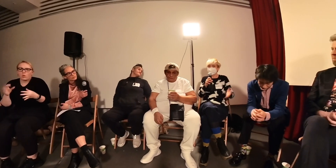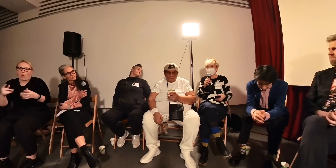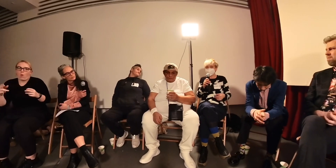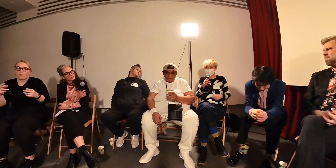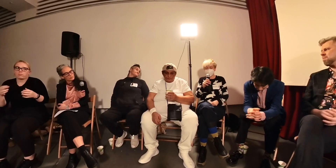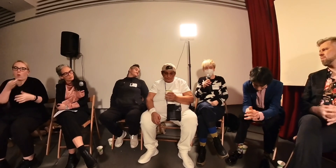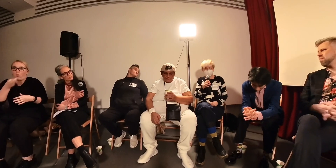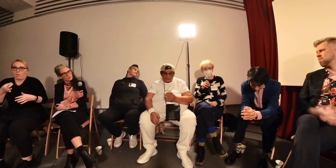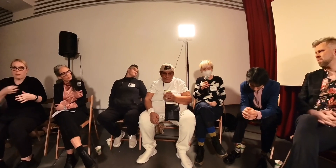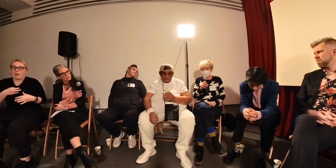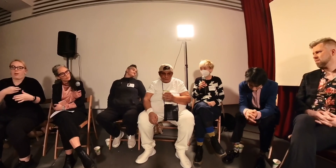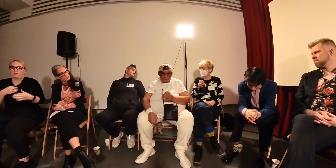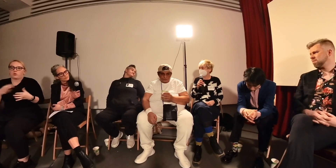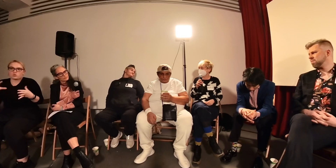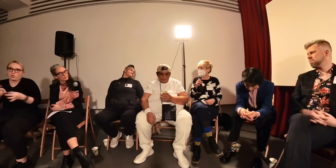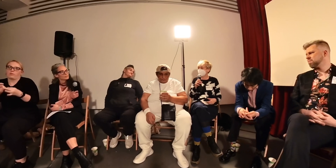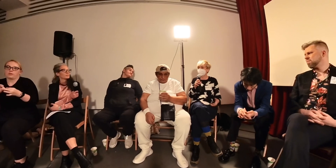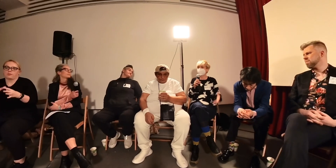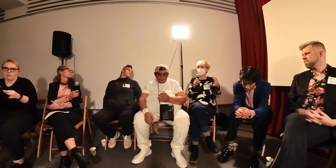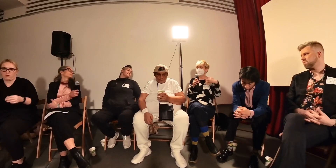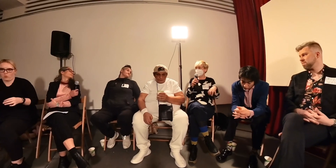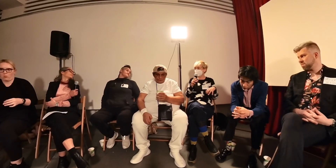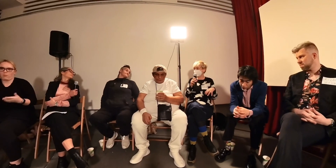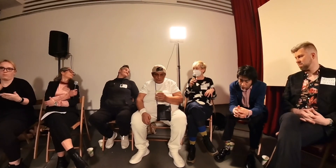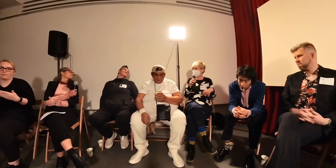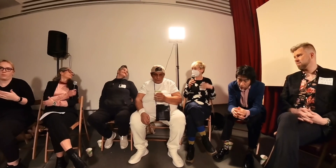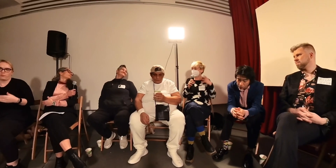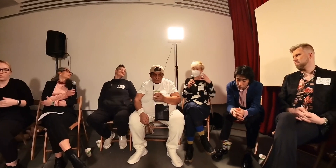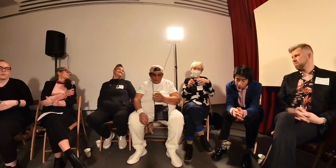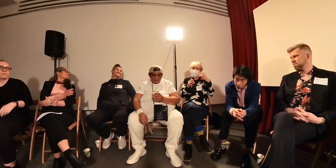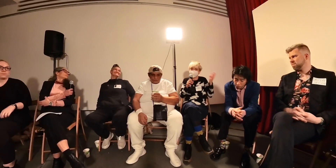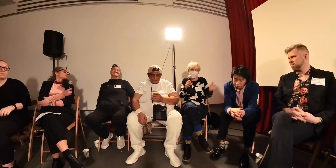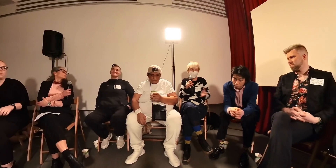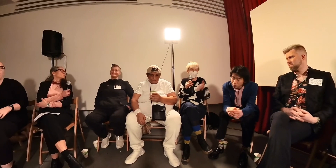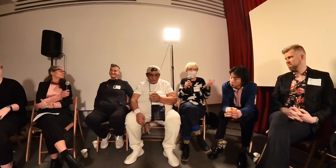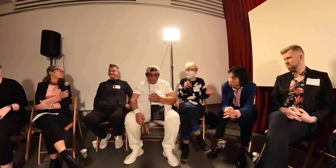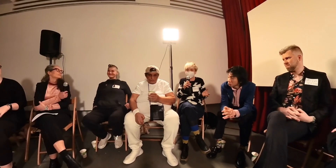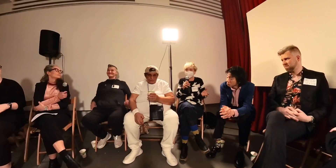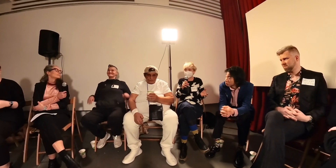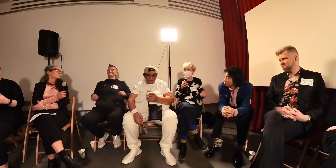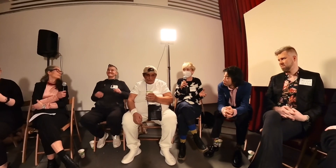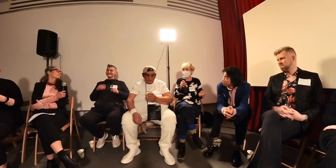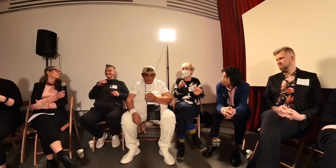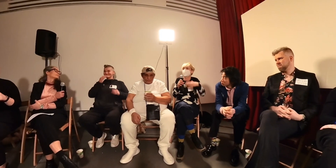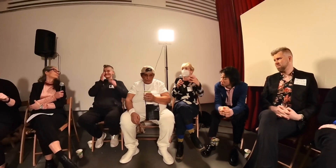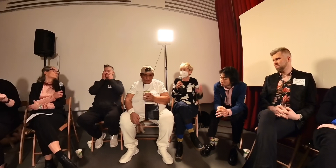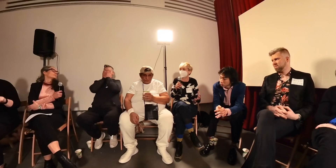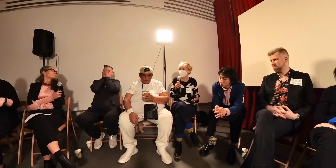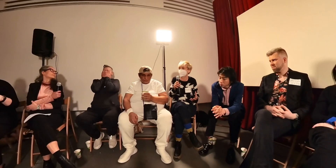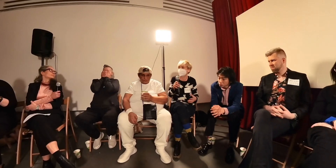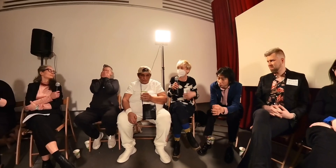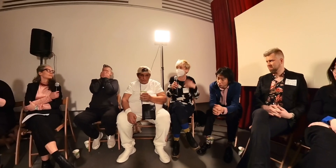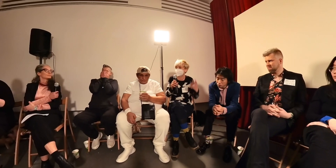jsme udělali na začátku takový experiment, že holky měly být umělkyně, což ještě to byl začátek naší spolupráce, takže si nedokázali